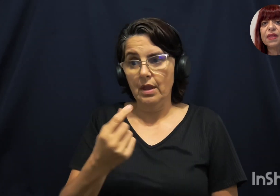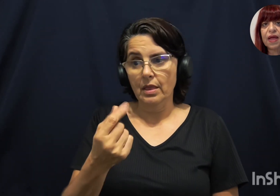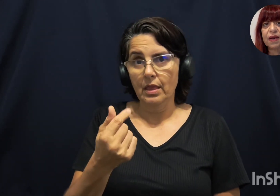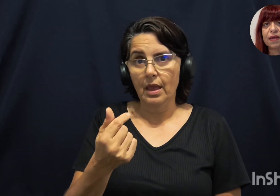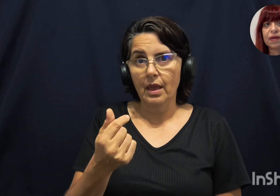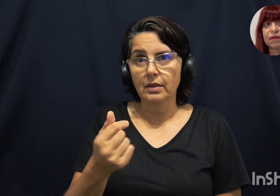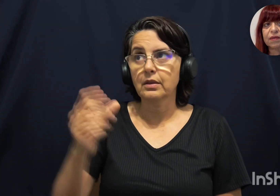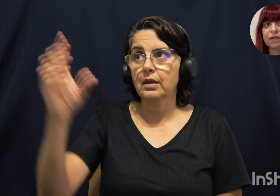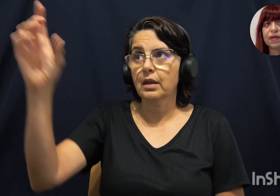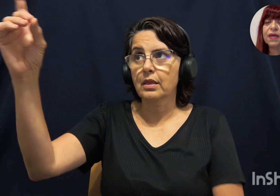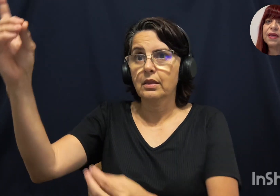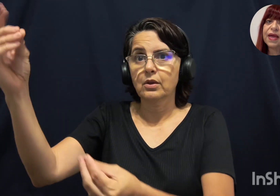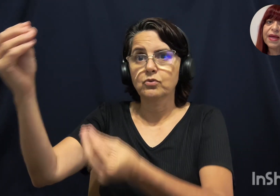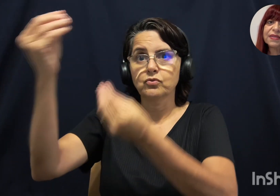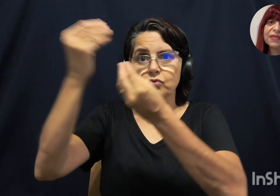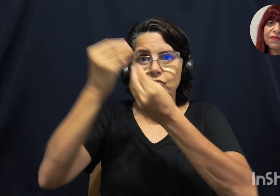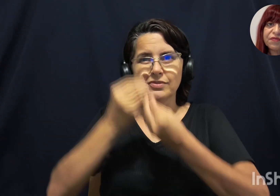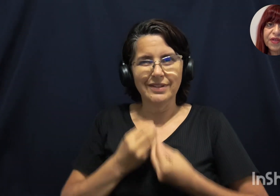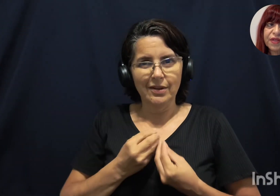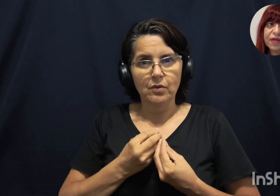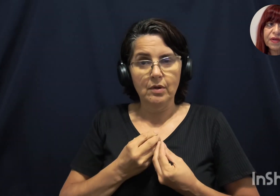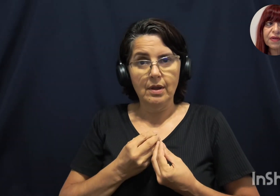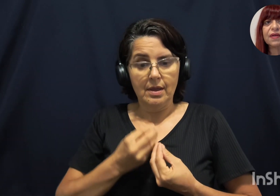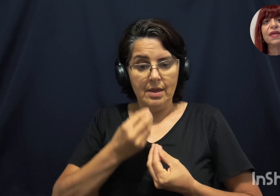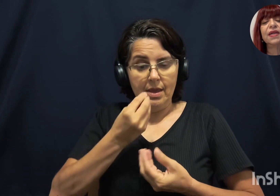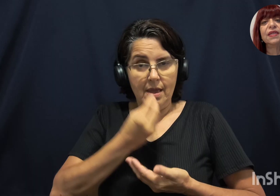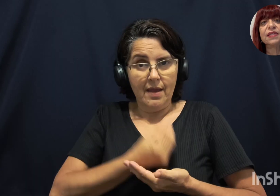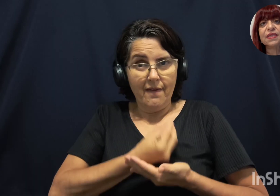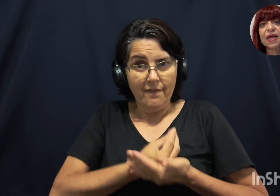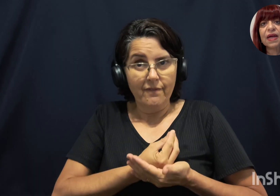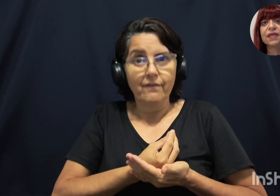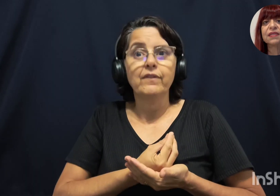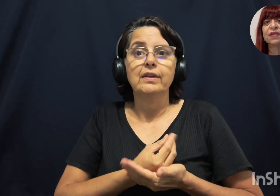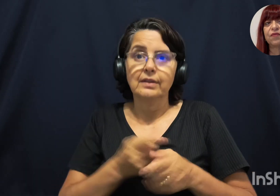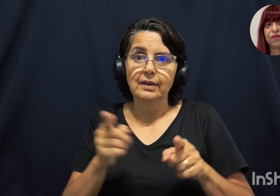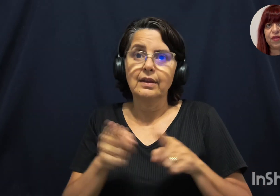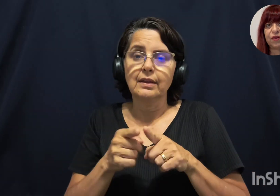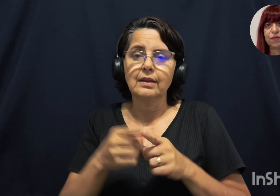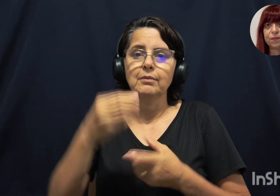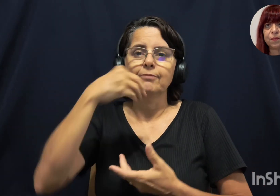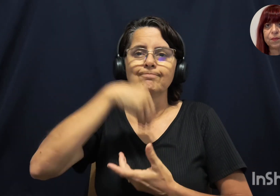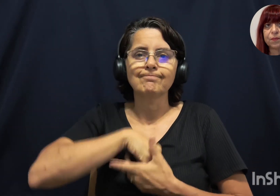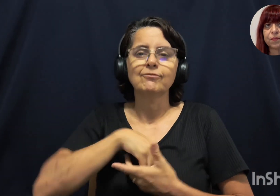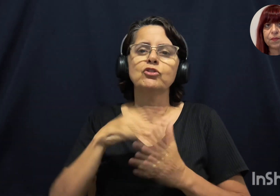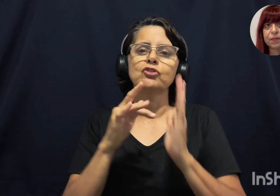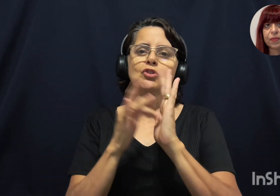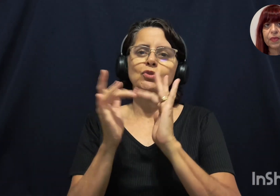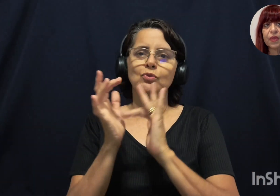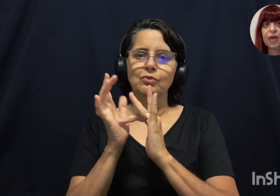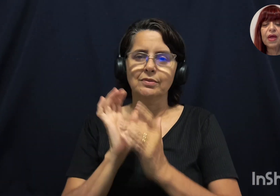vida eterna, e esta vida está em seu Filho.